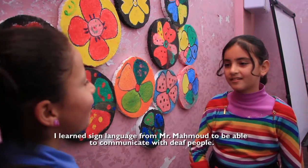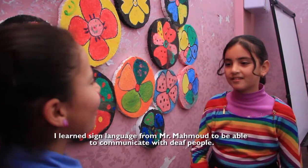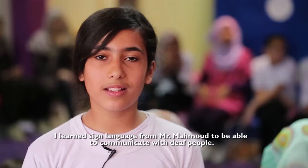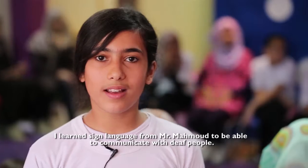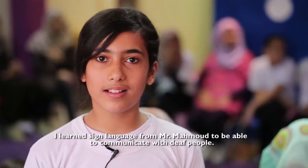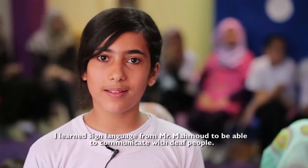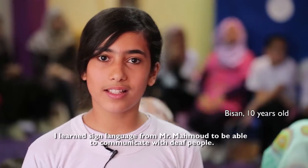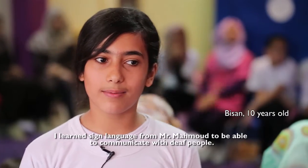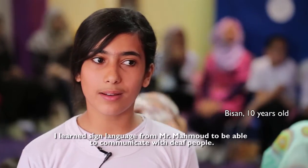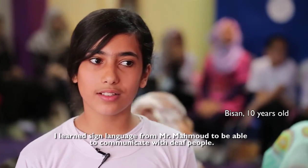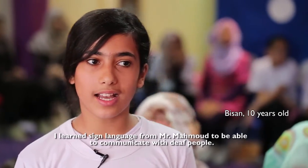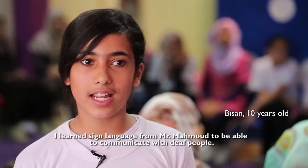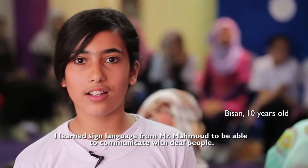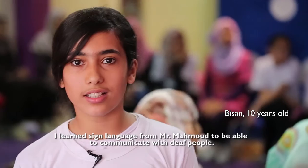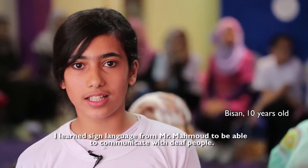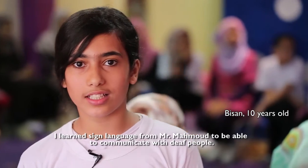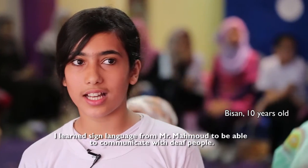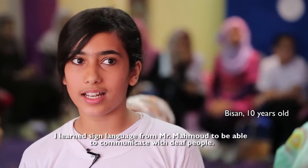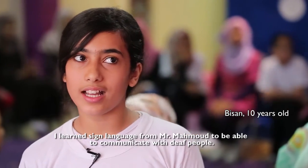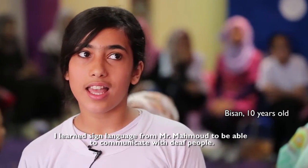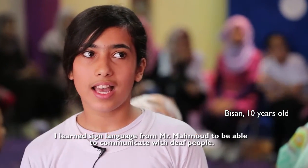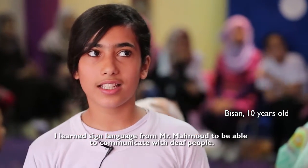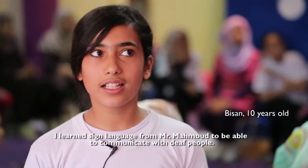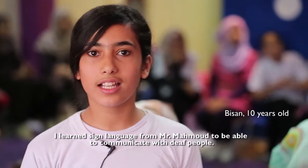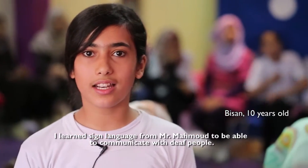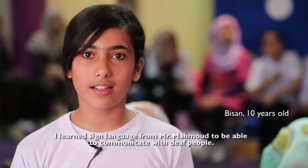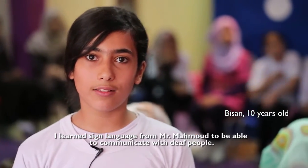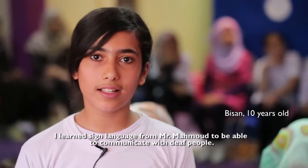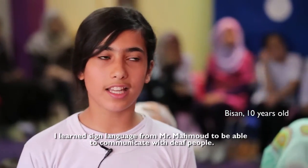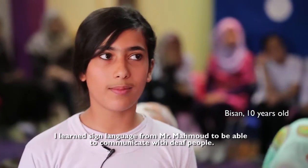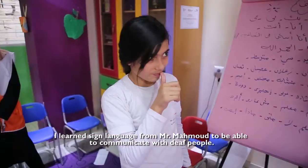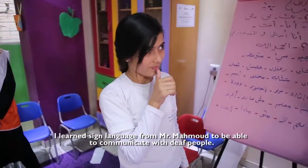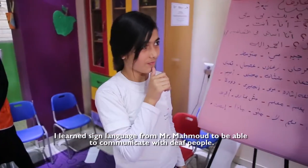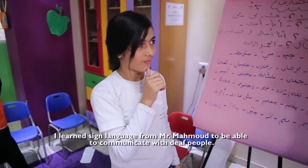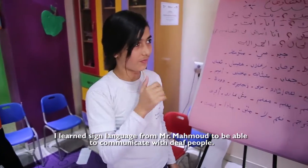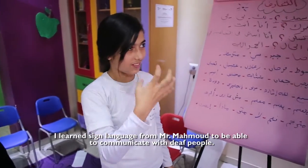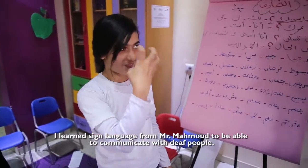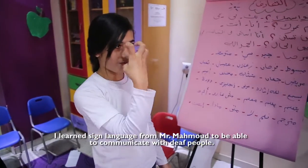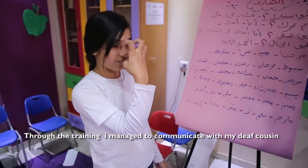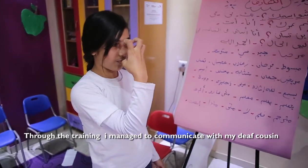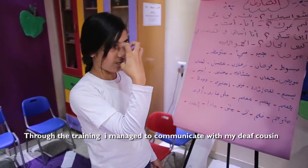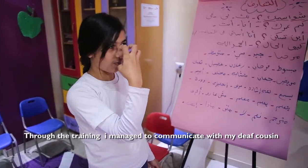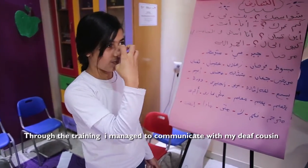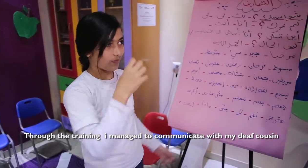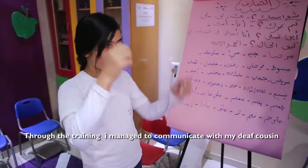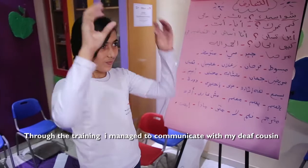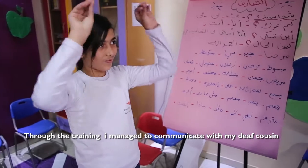تدربت مع الكابتن محمود على لغة الإشارة علشان نقدر نتواصل مع ذول معاقين، وكان عندنا ابن عم